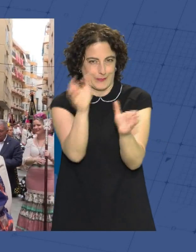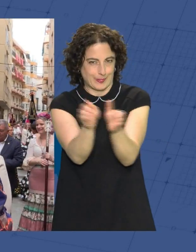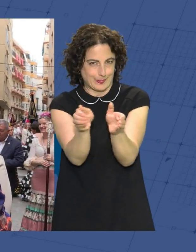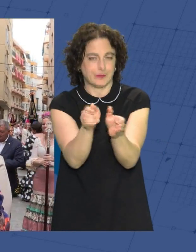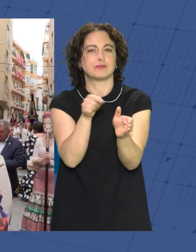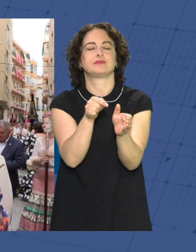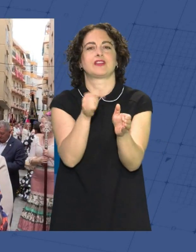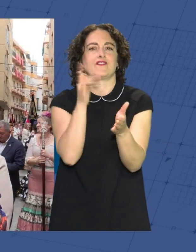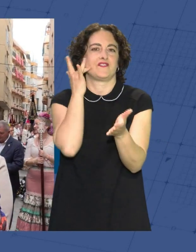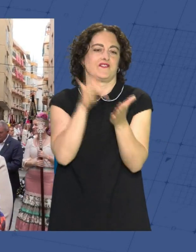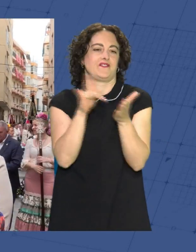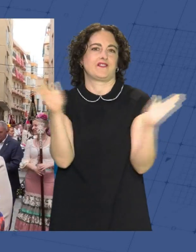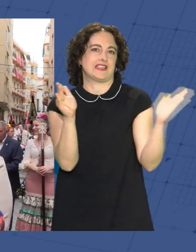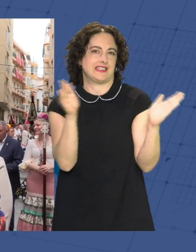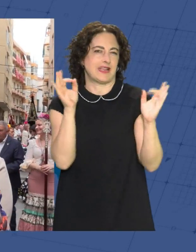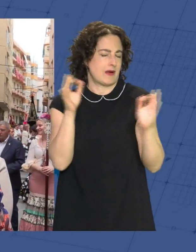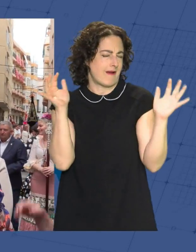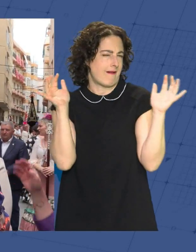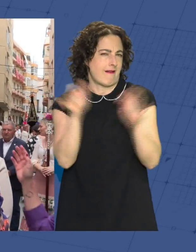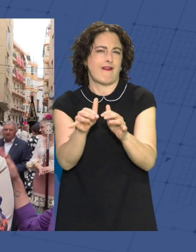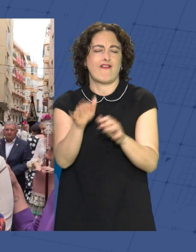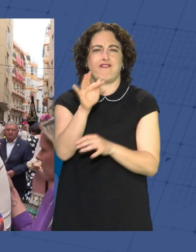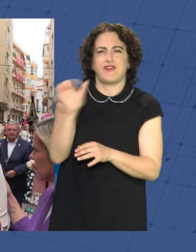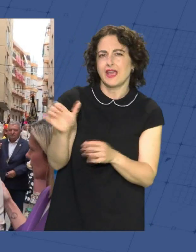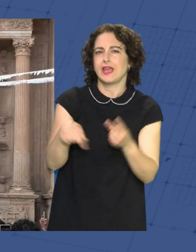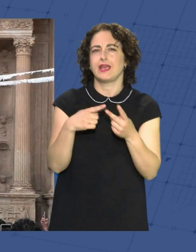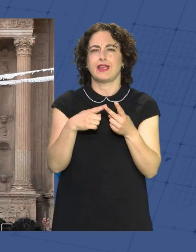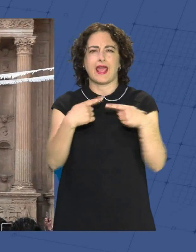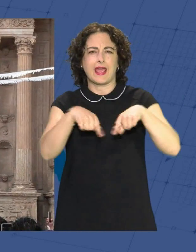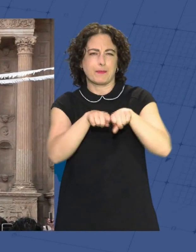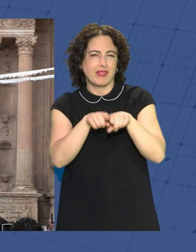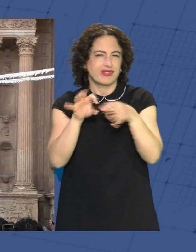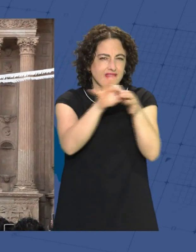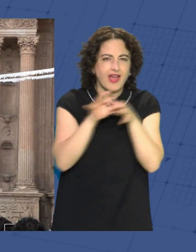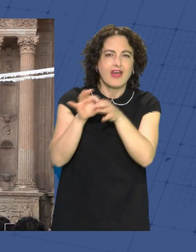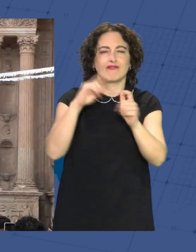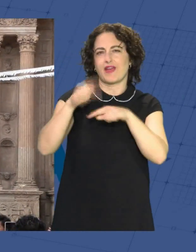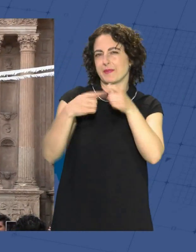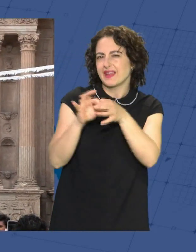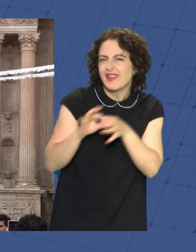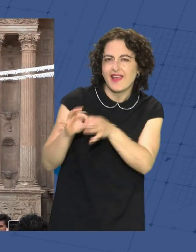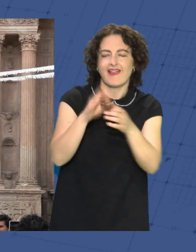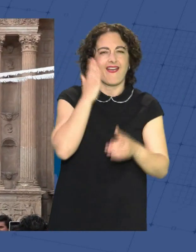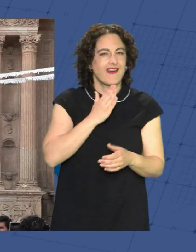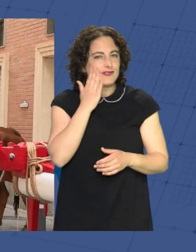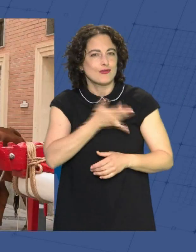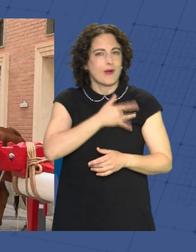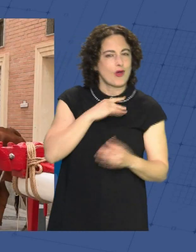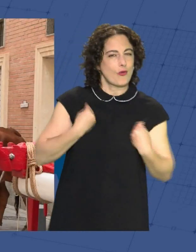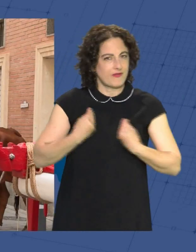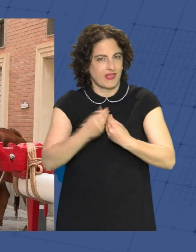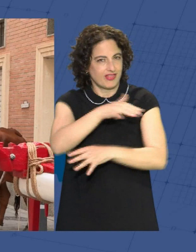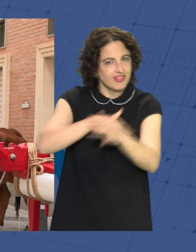en esta fecha está llenísimo de fe, lleno de hermandad, lleno de familiaridad, de cariño y de amor y de convivencia.